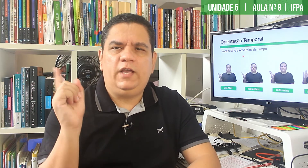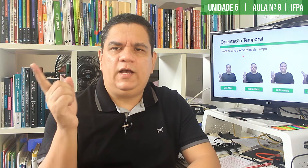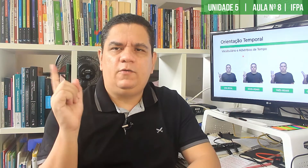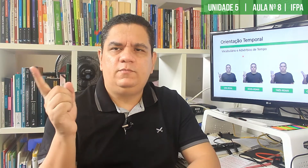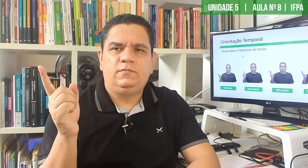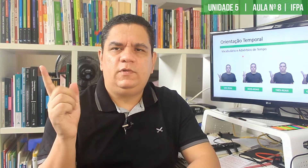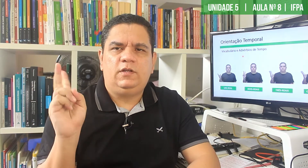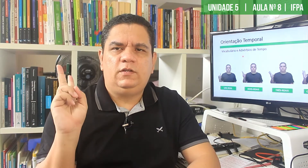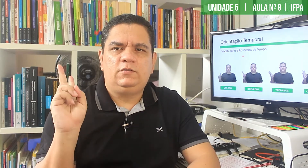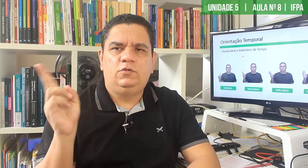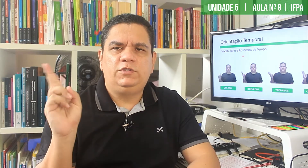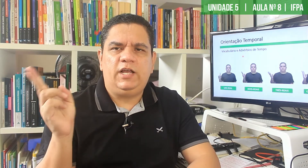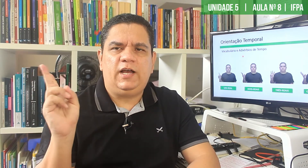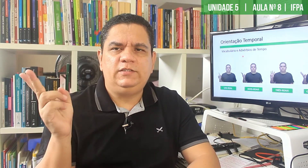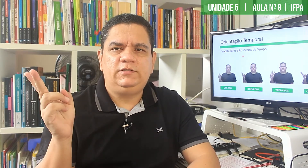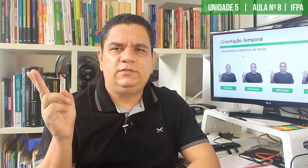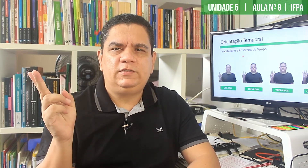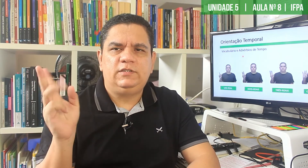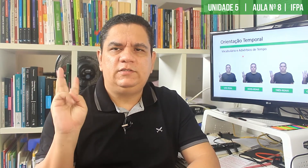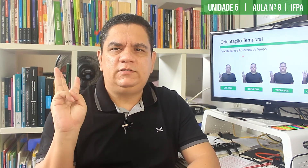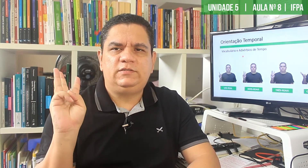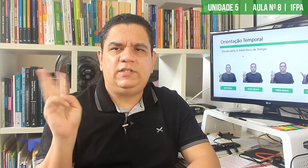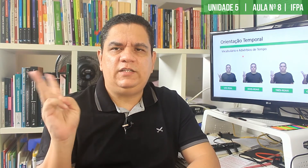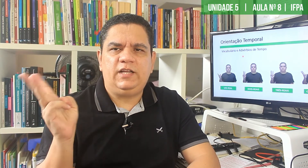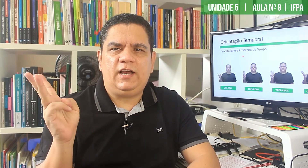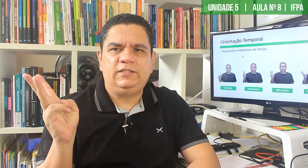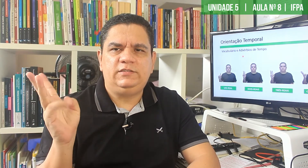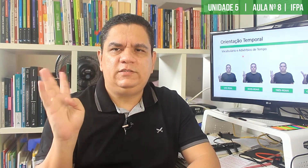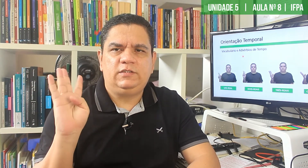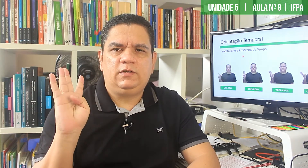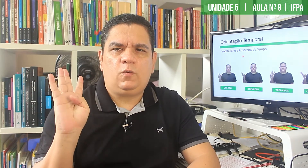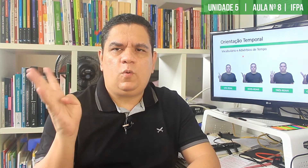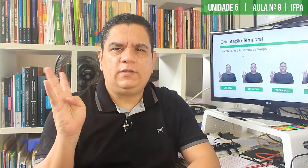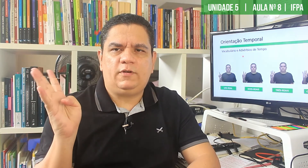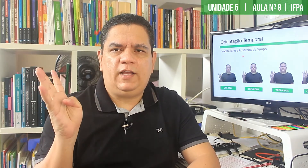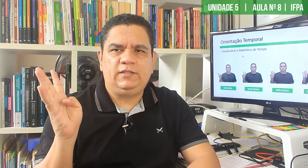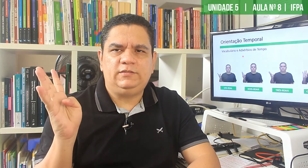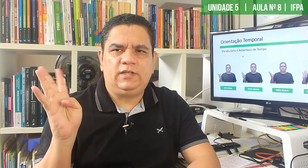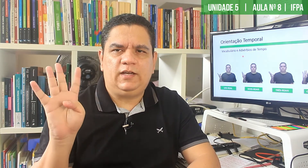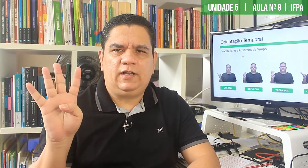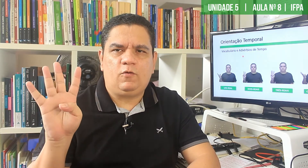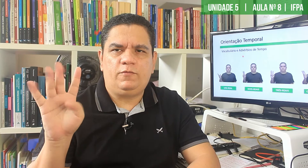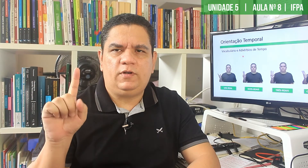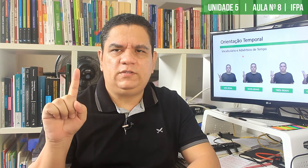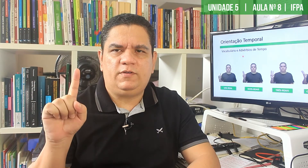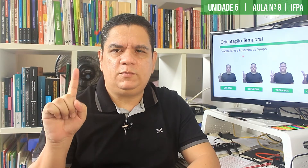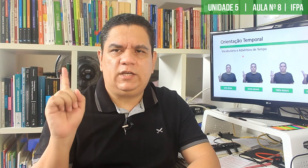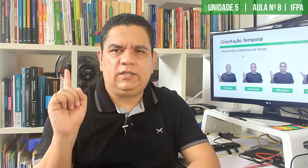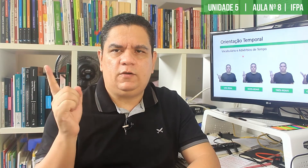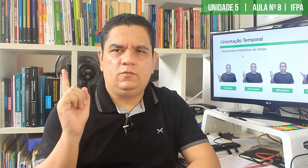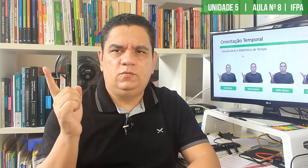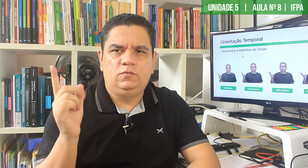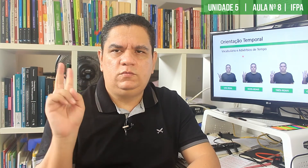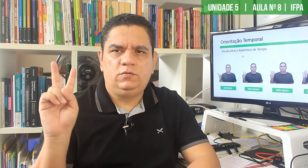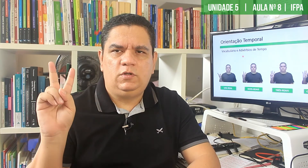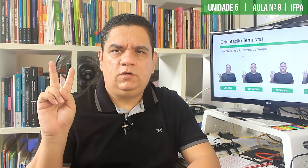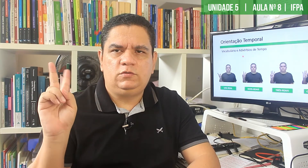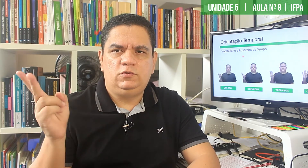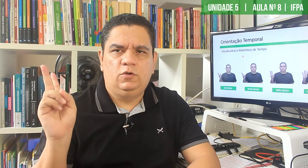R$1, R$2, R$3, R$4, tá? A configuração vai mudar aqui, ó. 1,